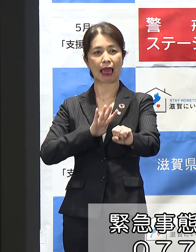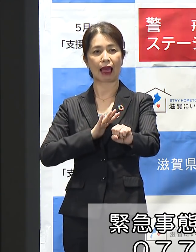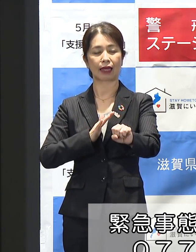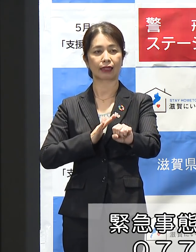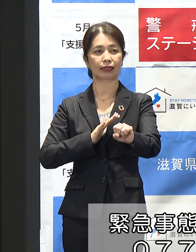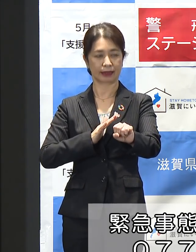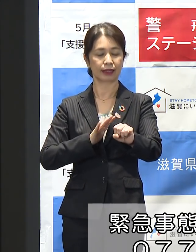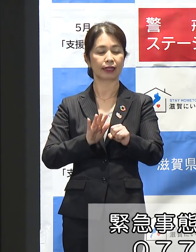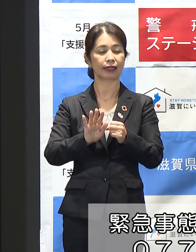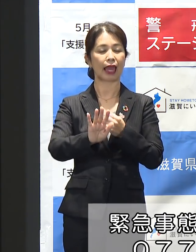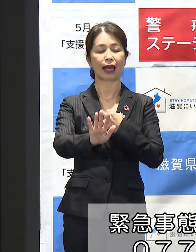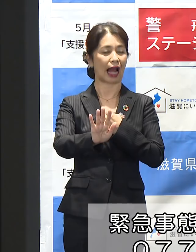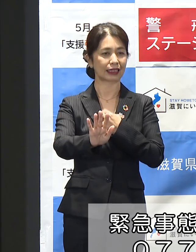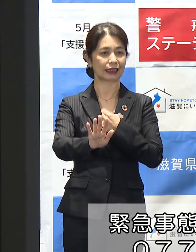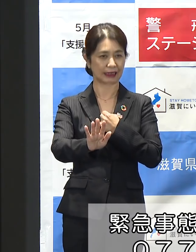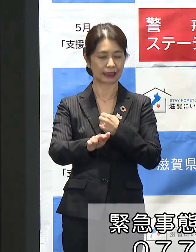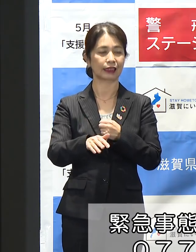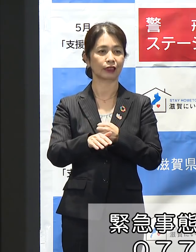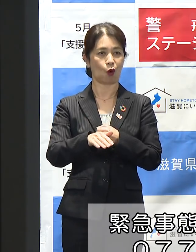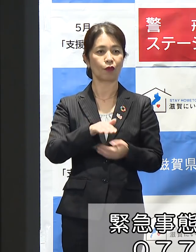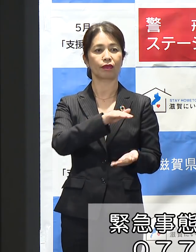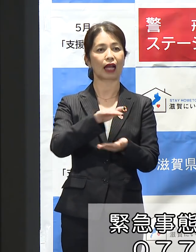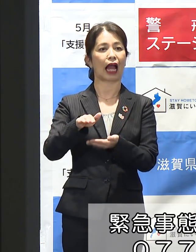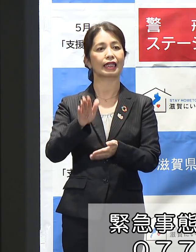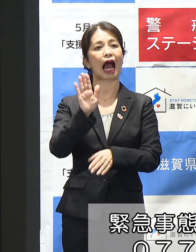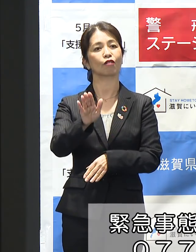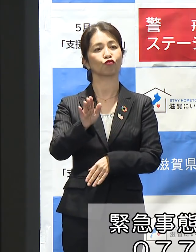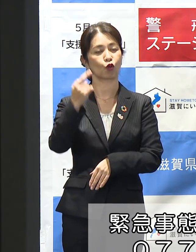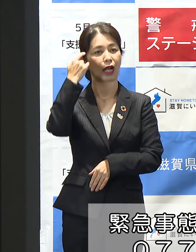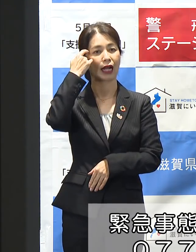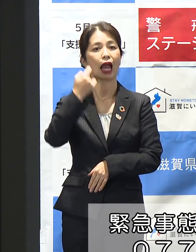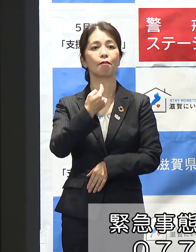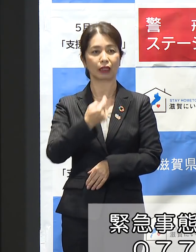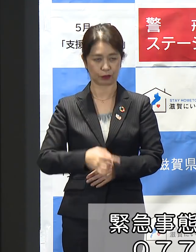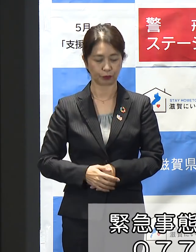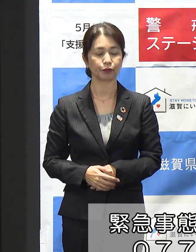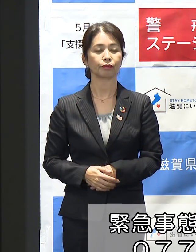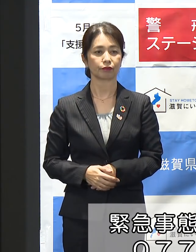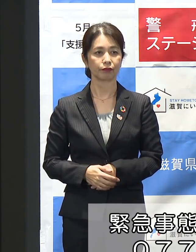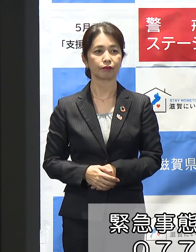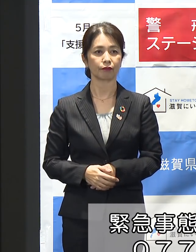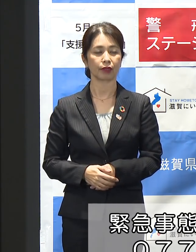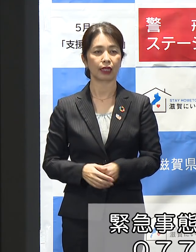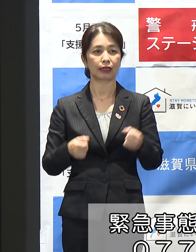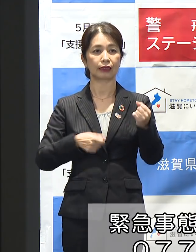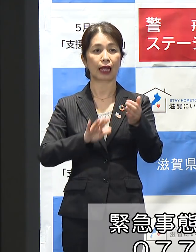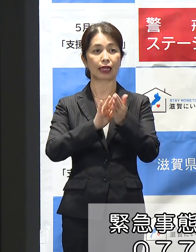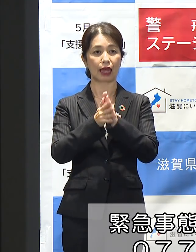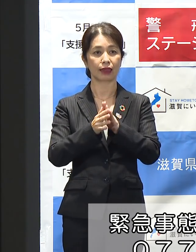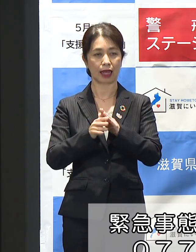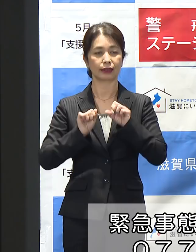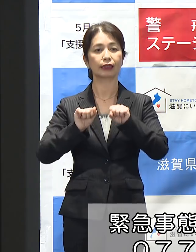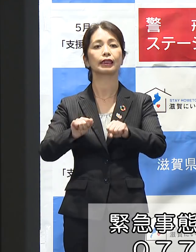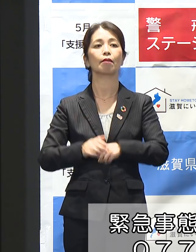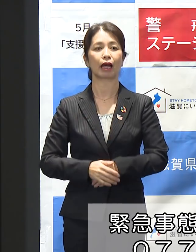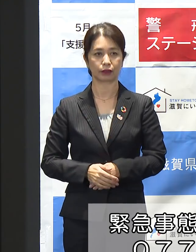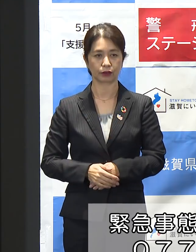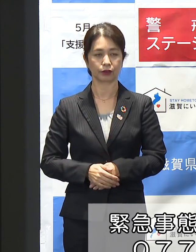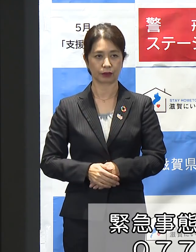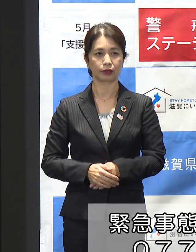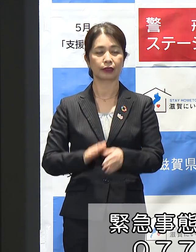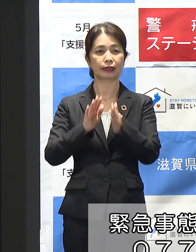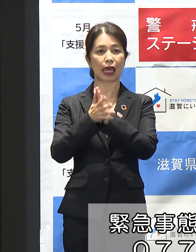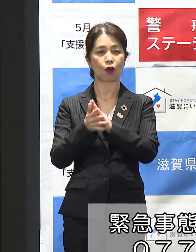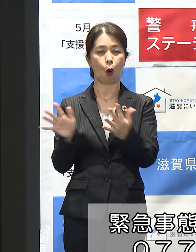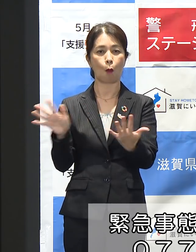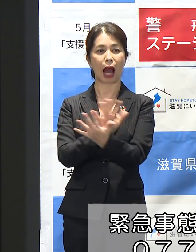の警戒ステージにあると判断しております。こうしたことから現在本県において実施しております県を